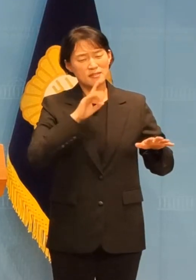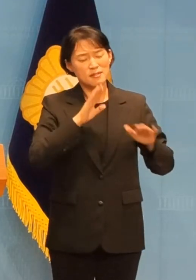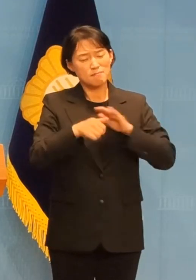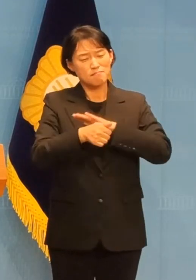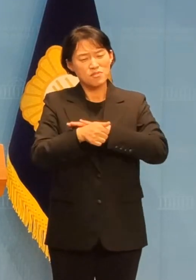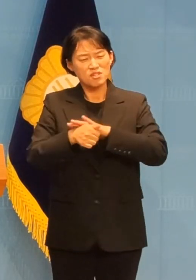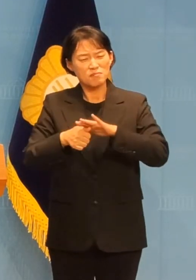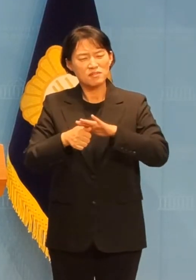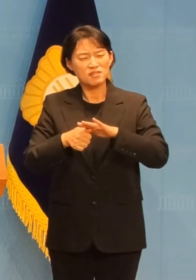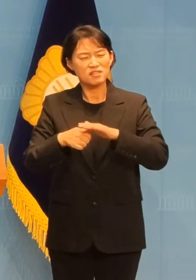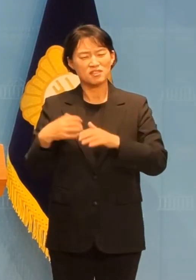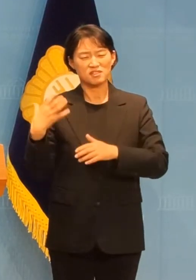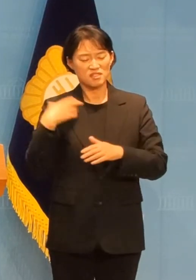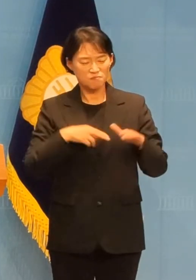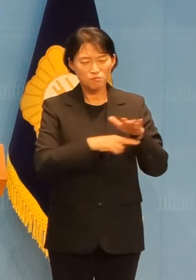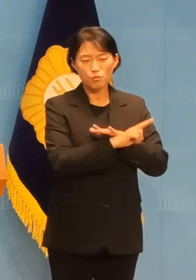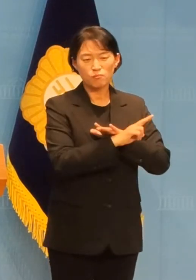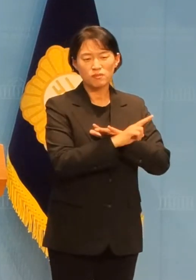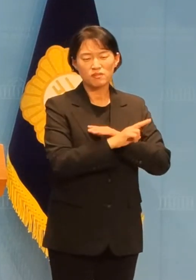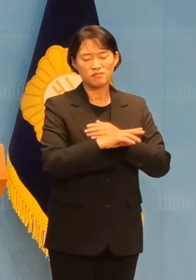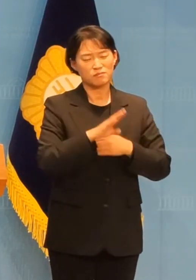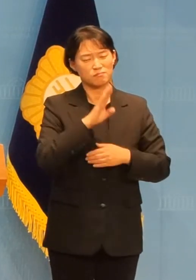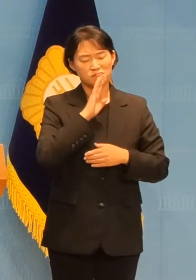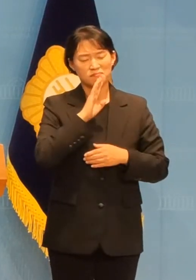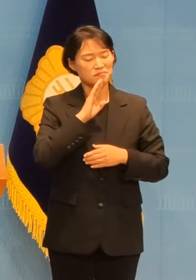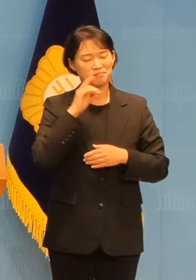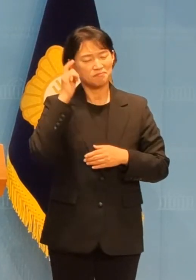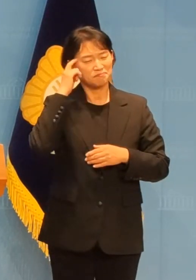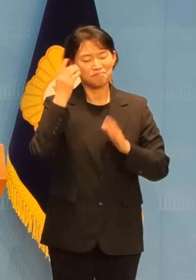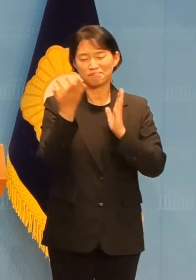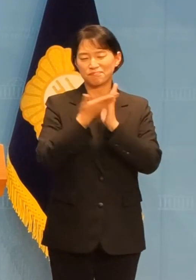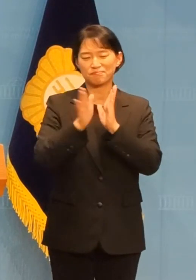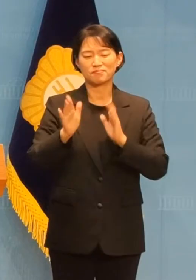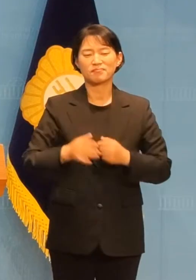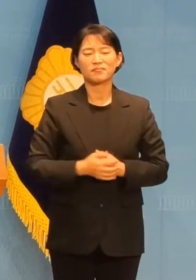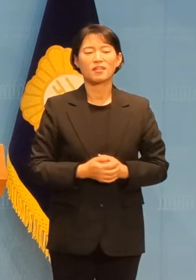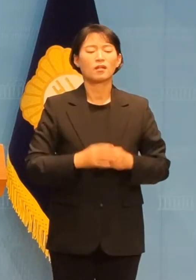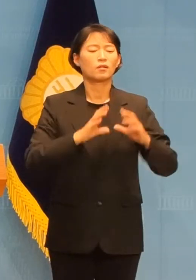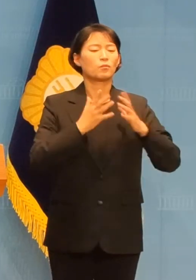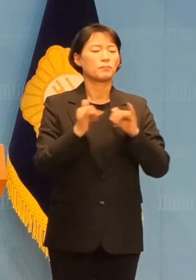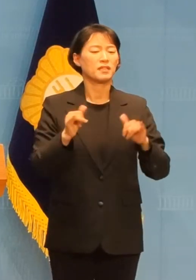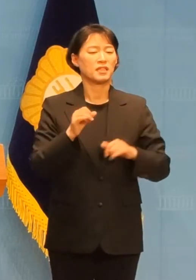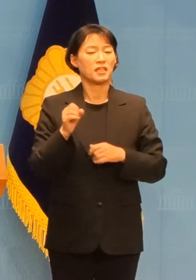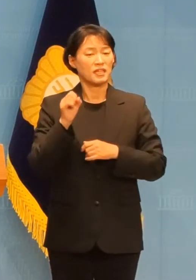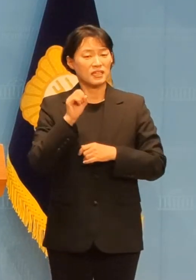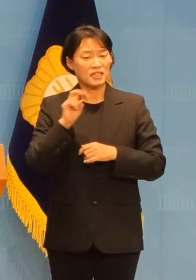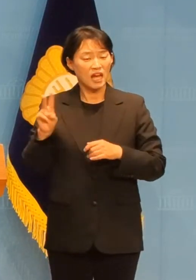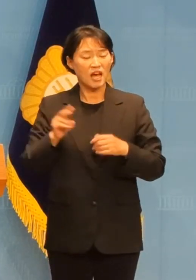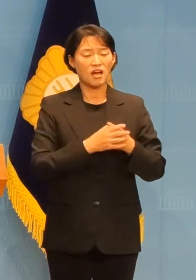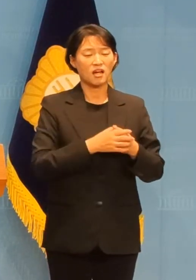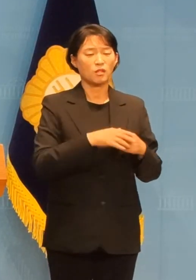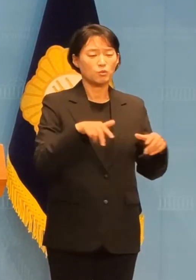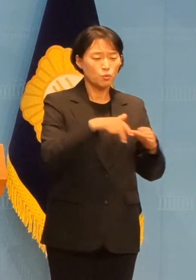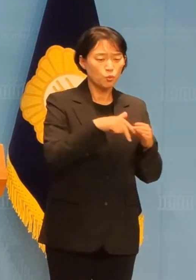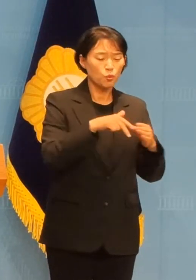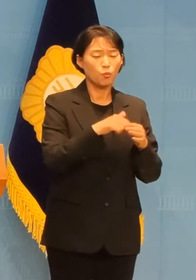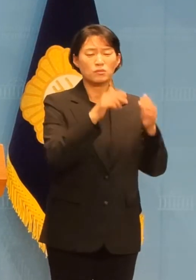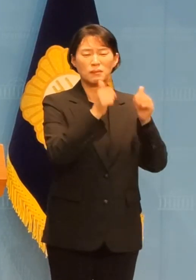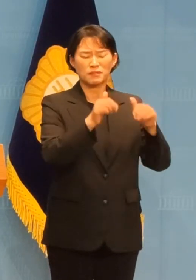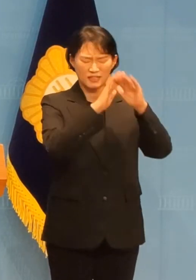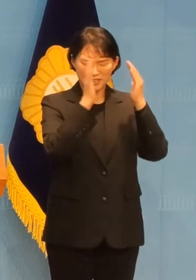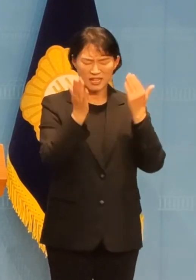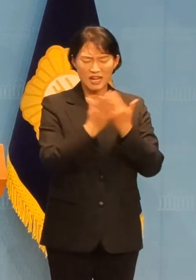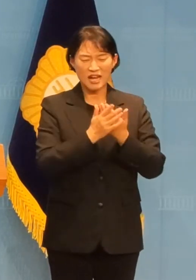책임 회피이자 비상식 그 자체입니다. 국민, 야당, 종교, 사법부를 향한